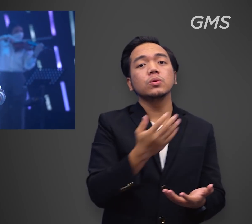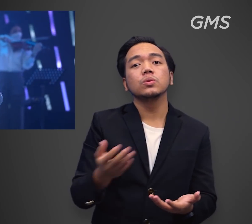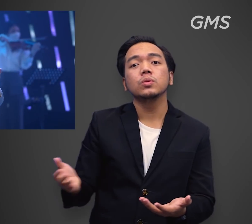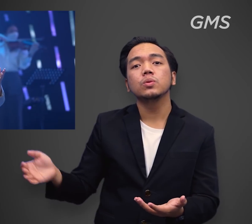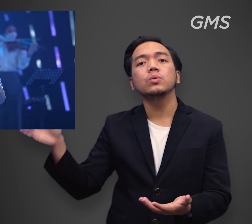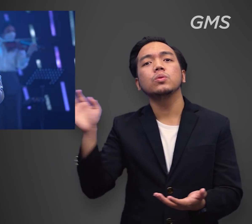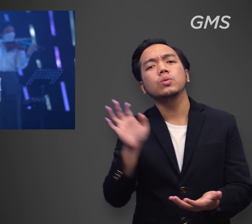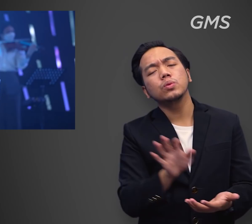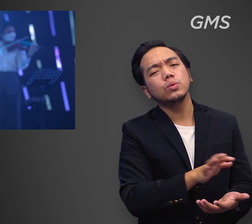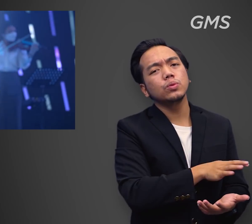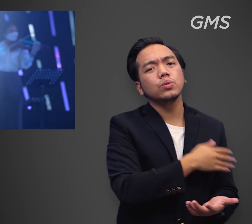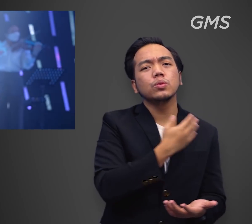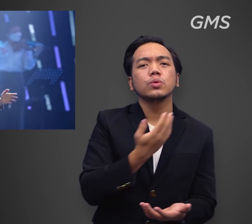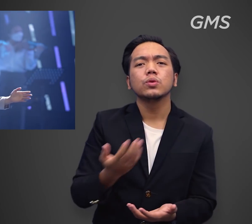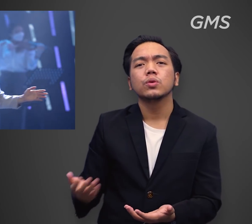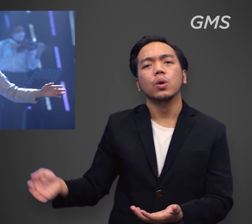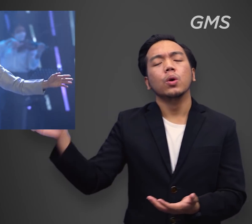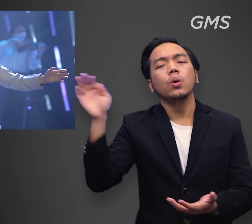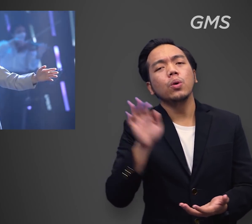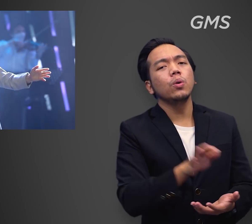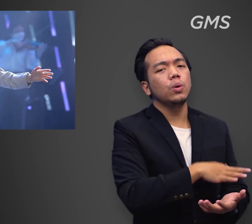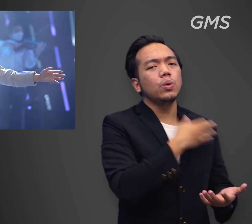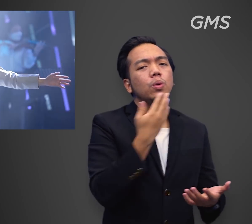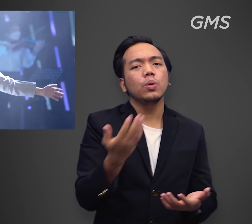kiramana mana mana na na na.